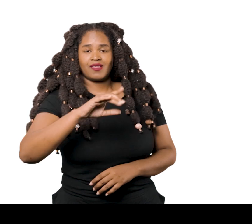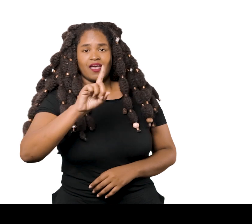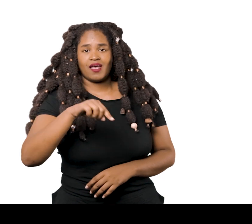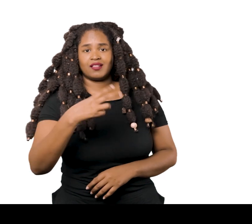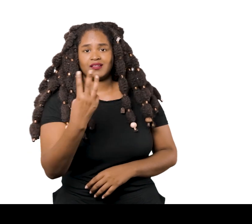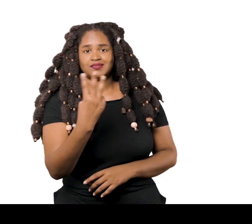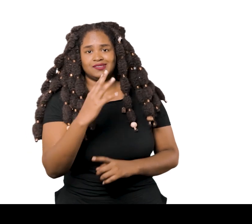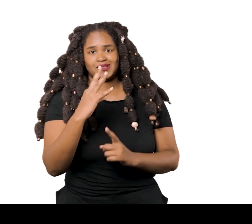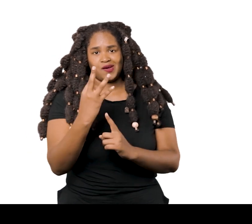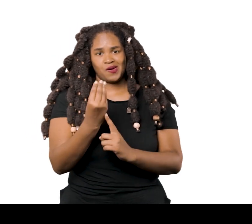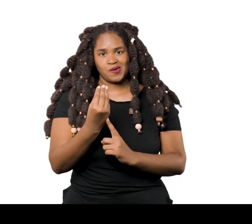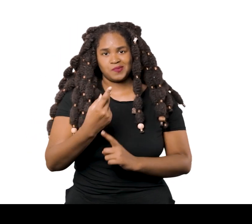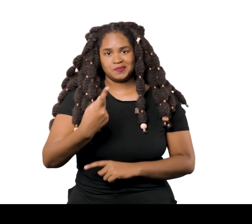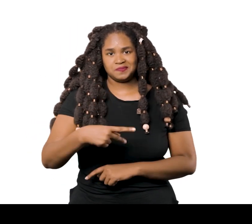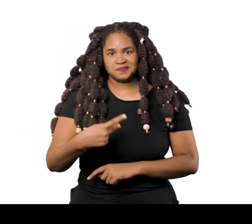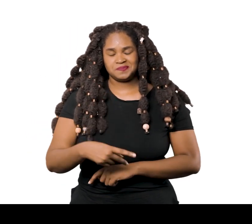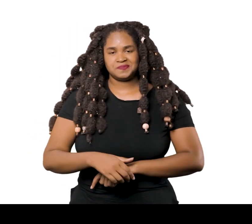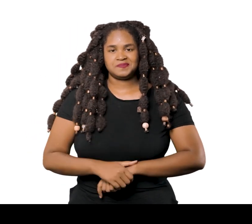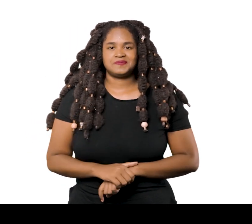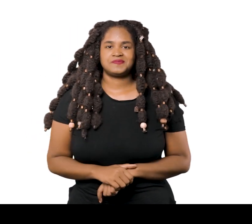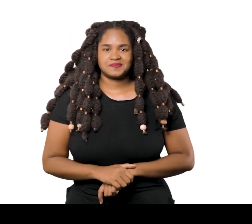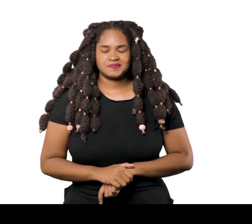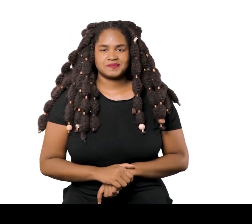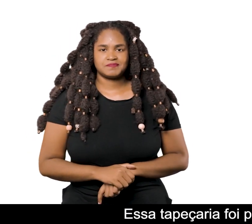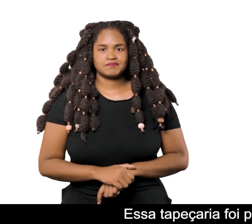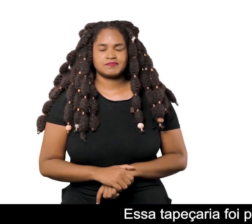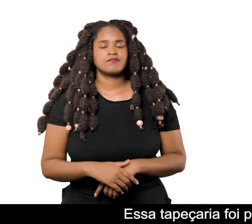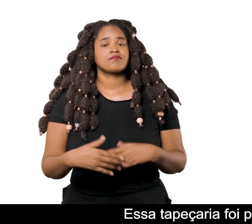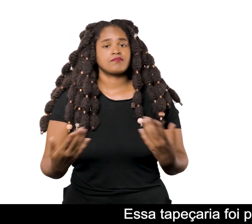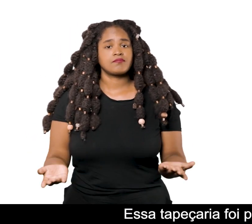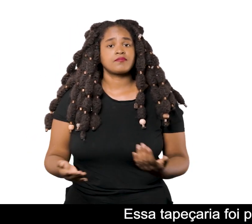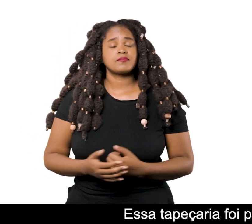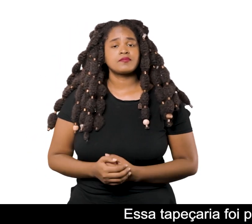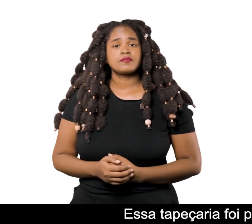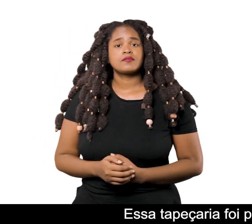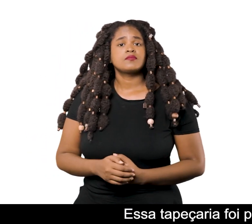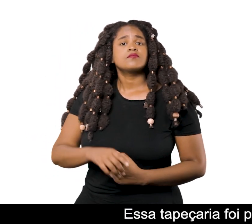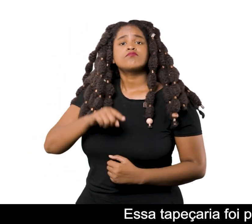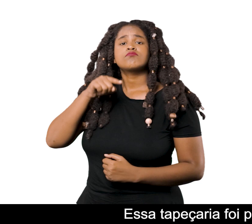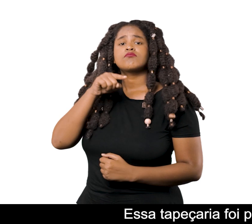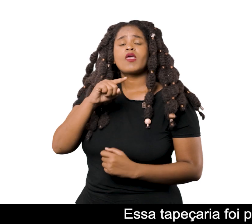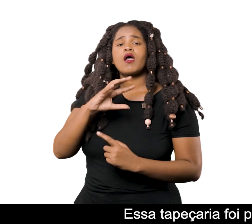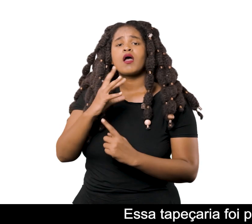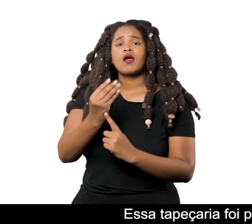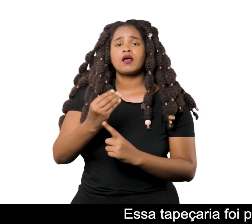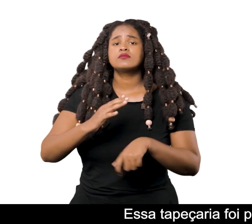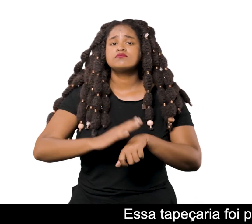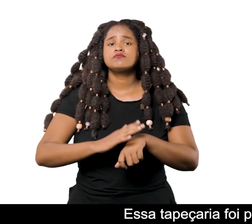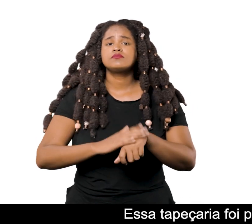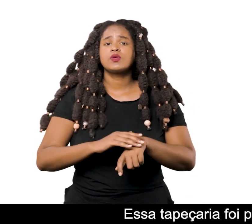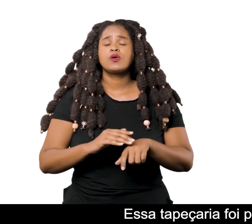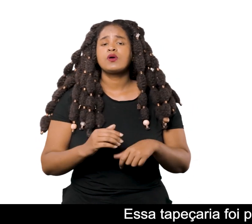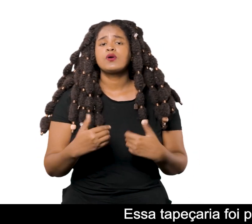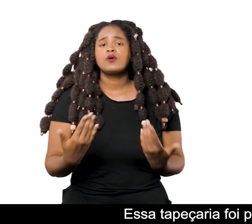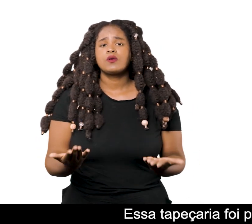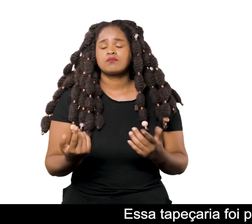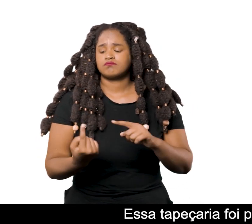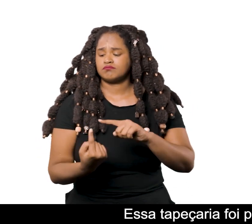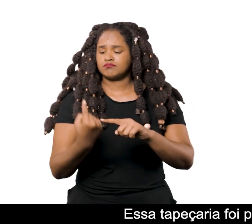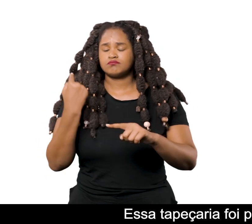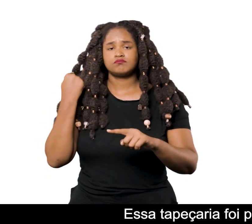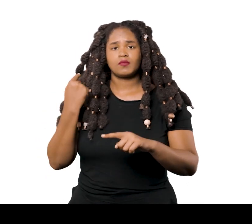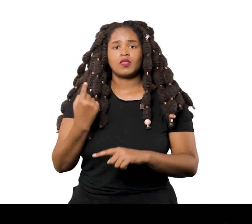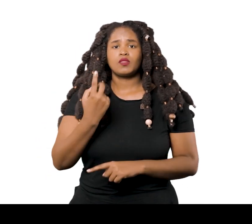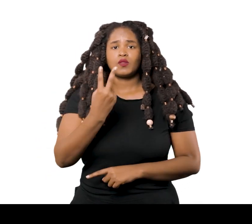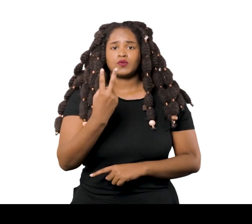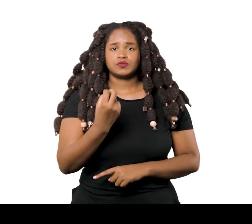trabalho desta faixa. Essa tapeçaria foi produzida em 2013 com uma camada tripla